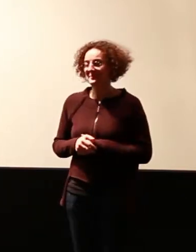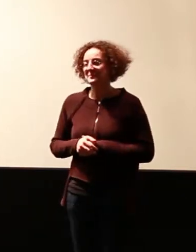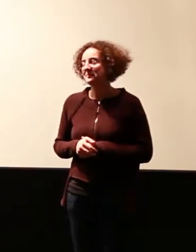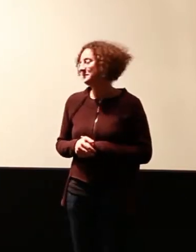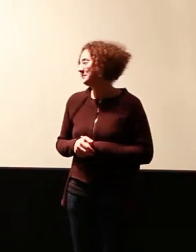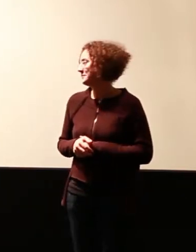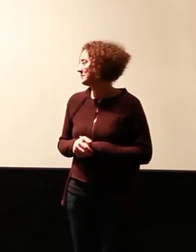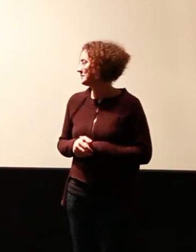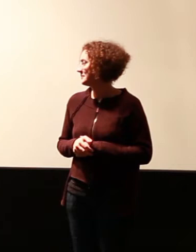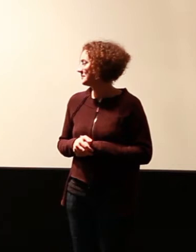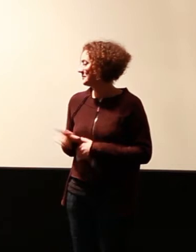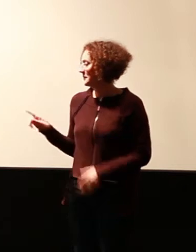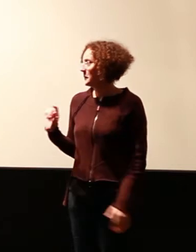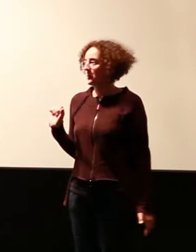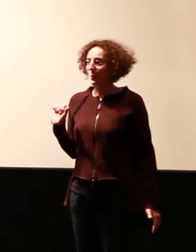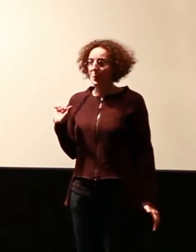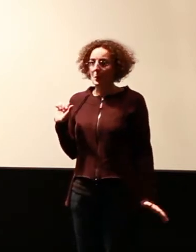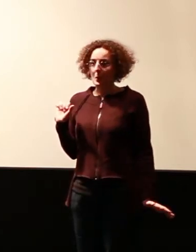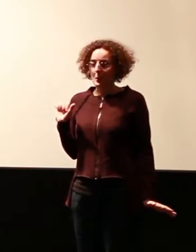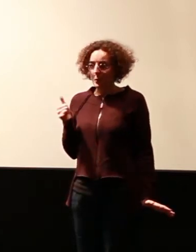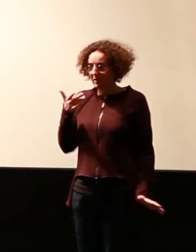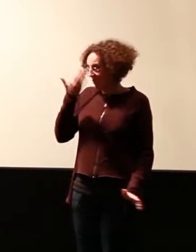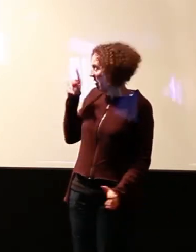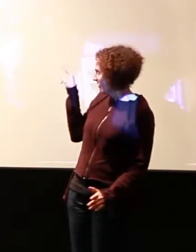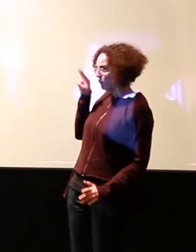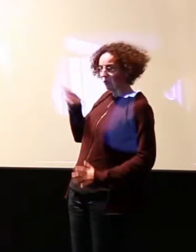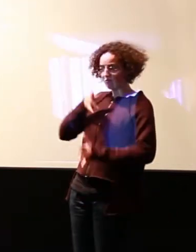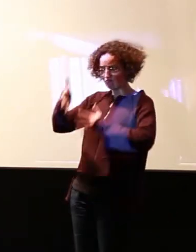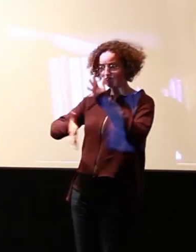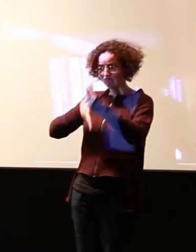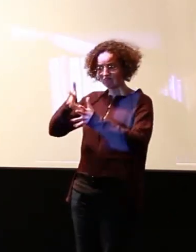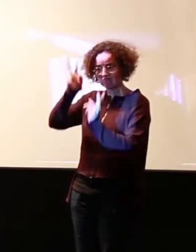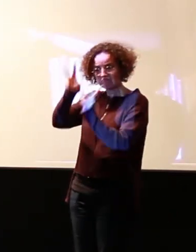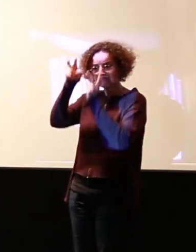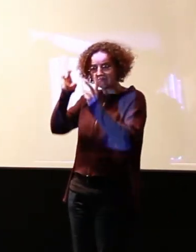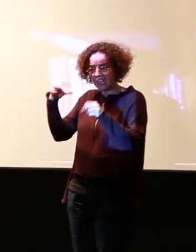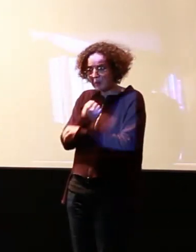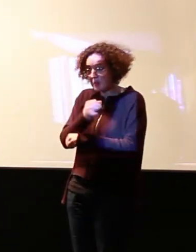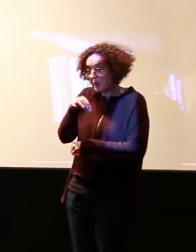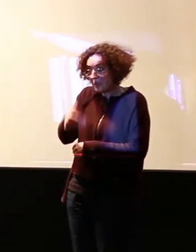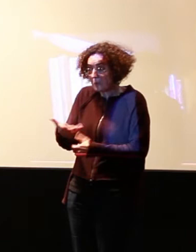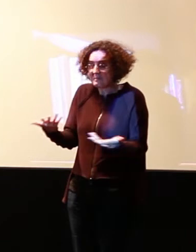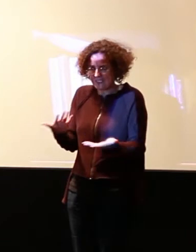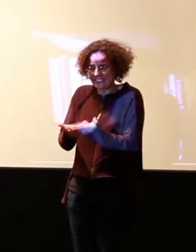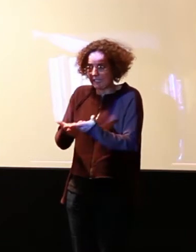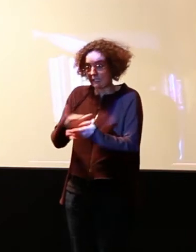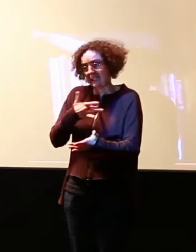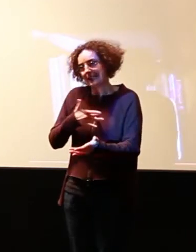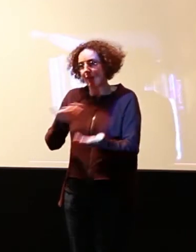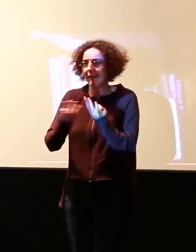Ben déjà, je ne sais pas si c'est compréhensible, justement. C'est intéressant d'avoir un